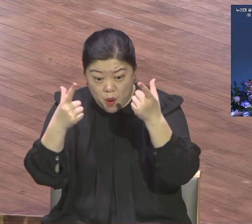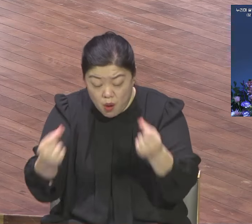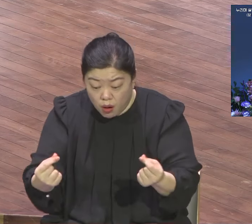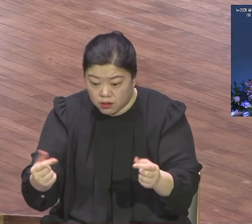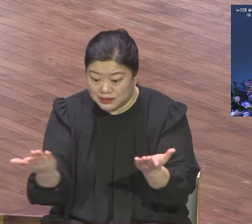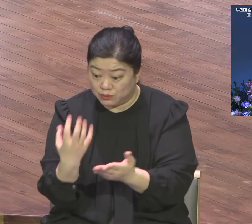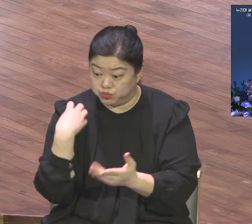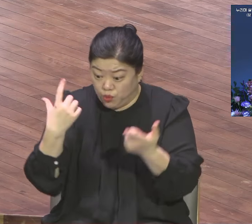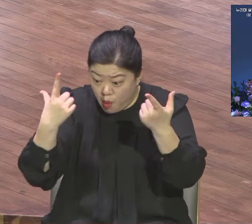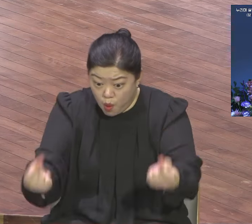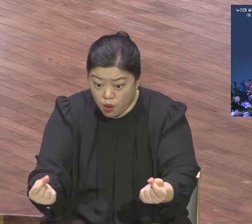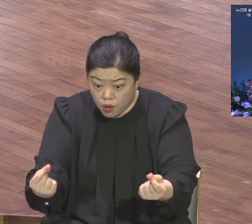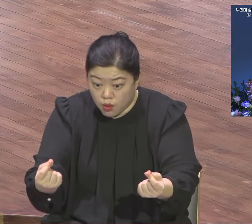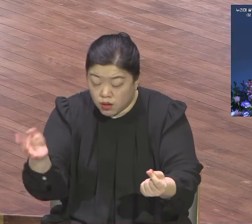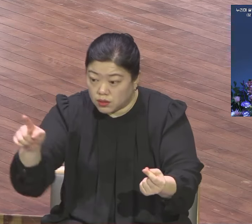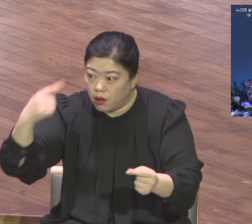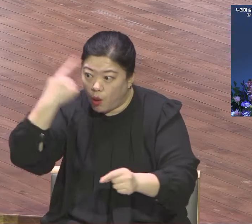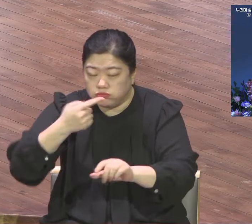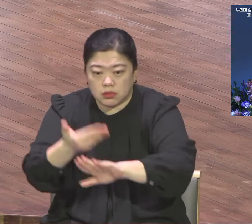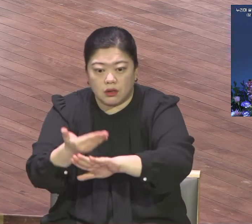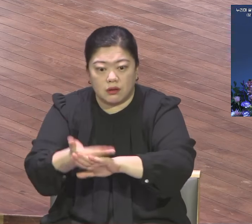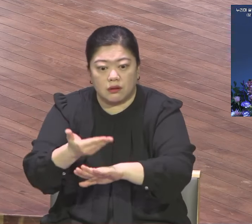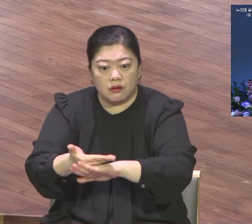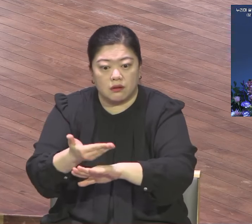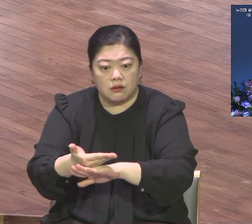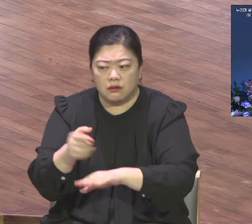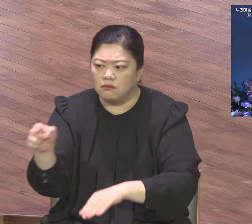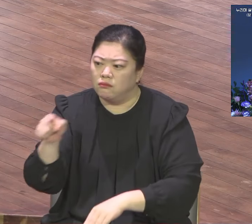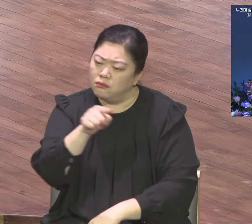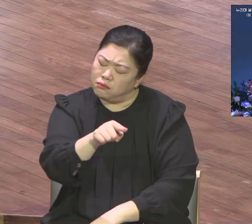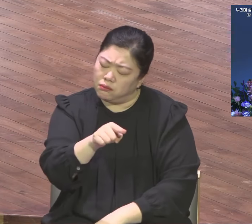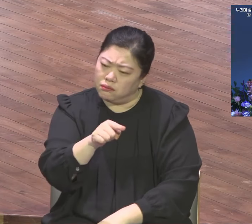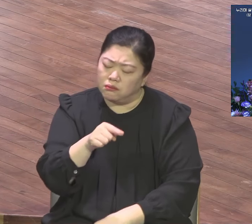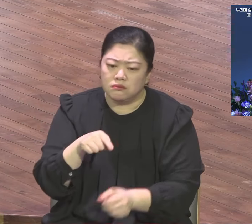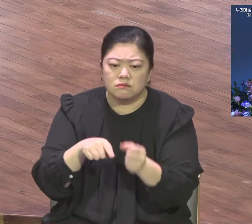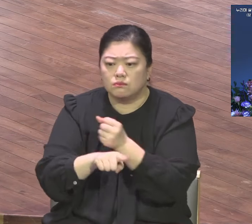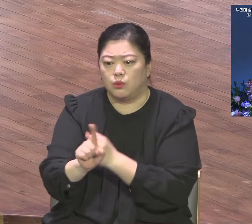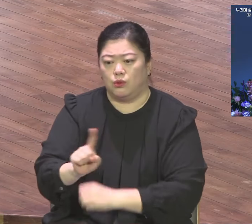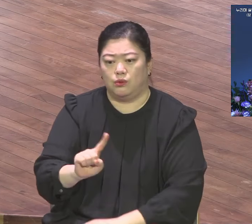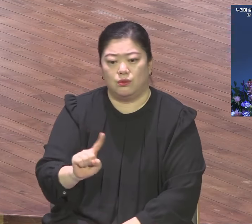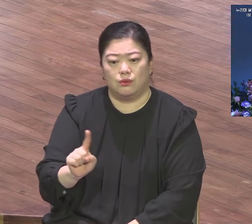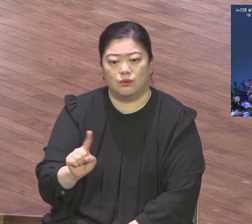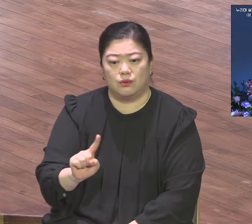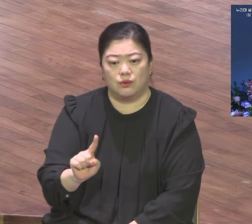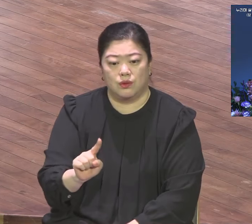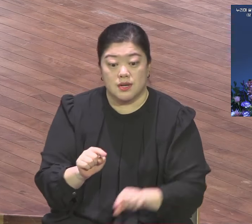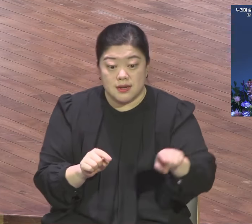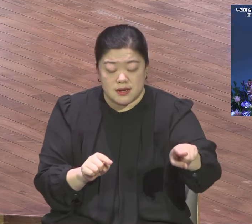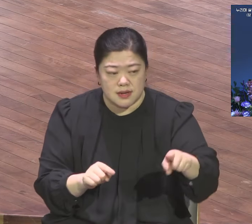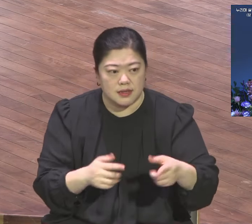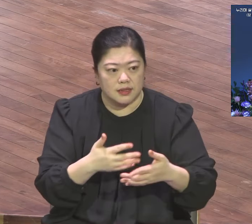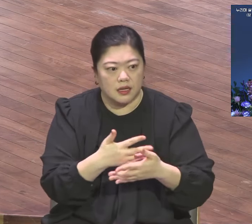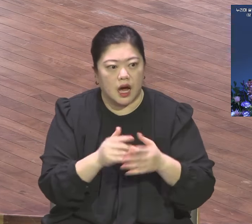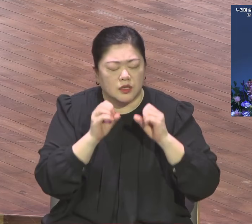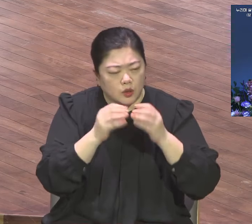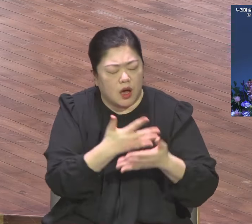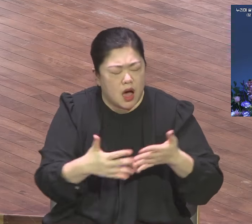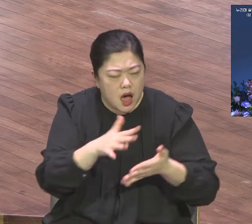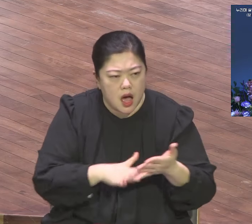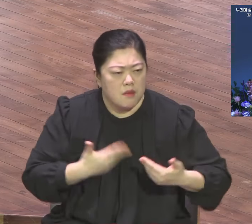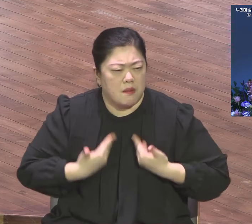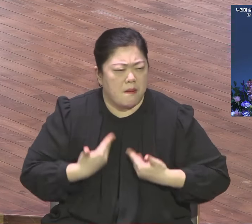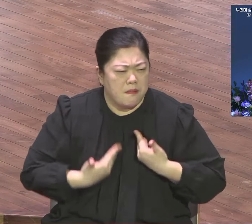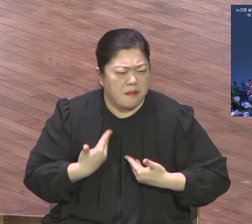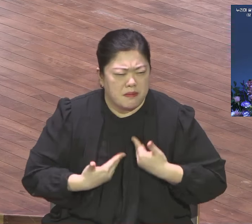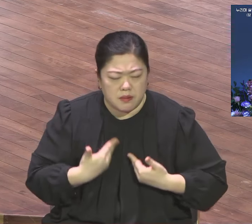직분에 눌려가지고 뭐 무슨 뭐 교회 이 스케줄에 눌려가지고 우리 나라는요 유교